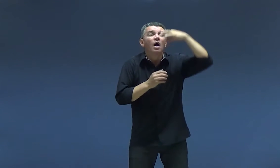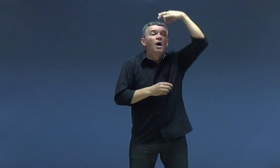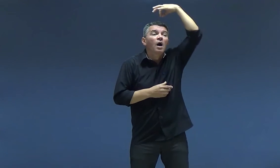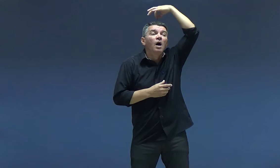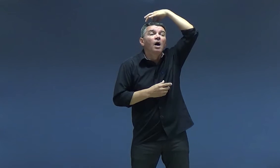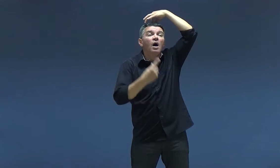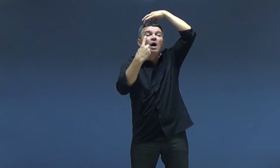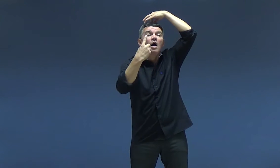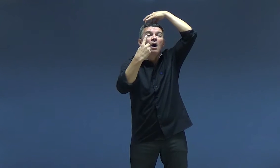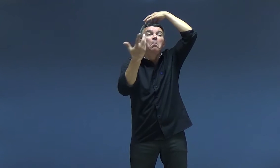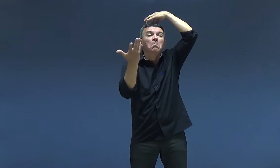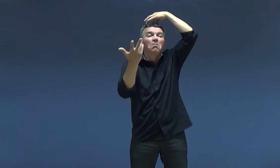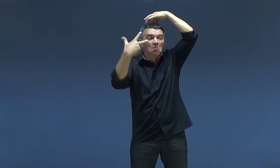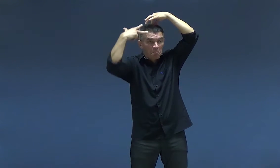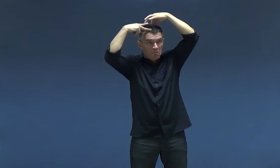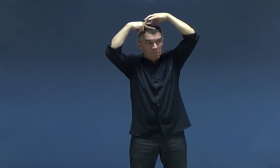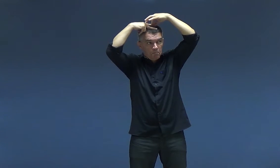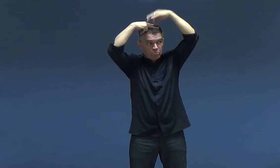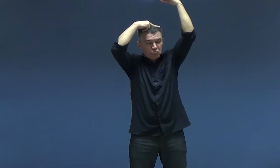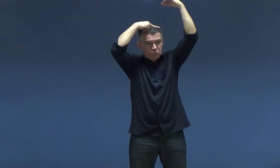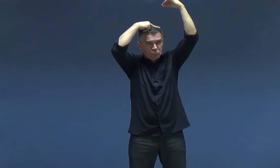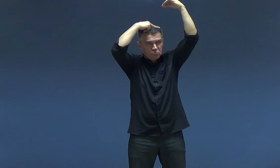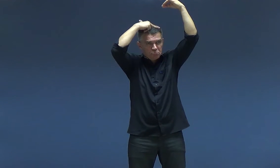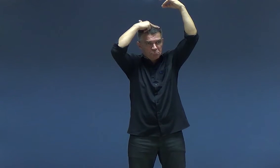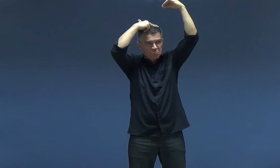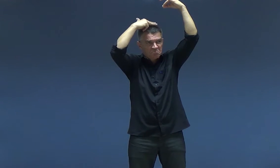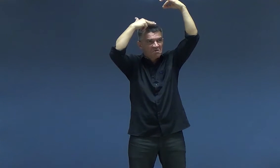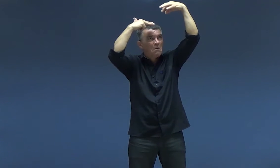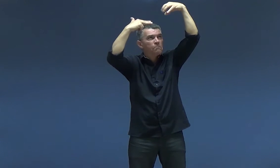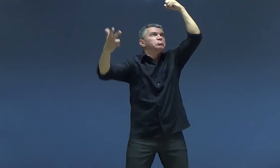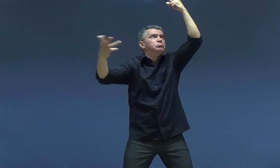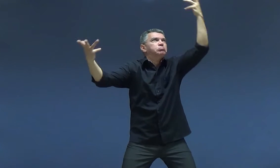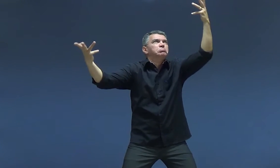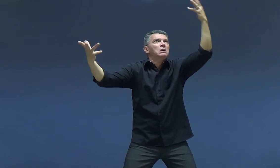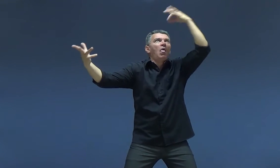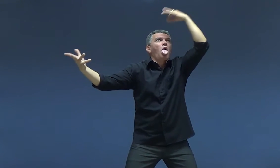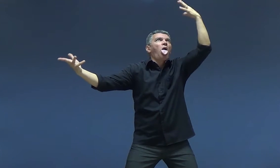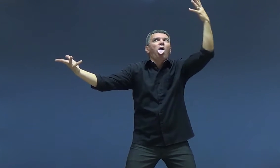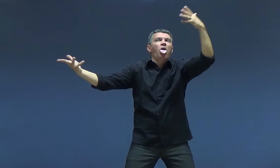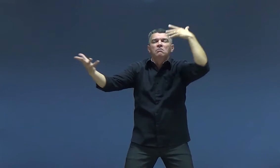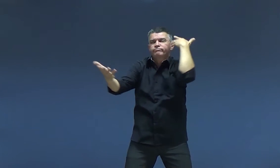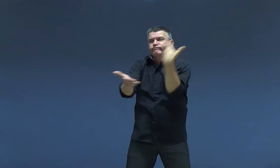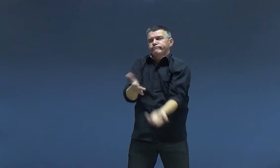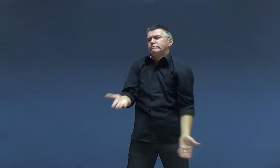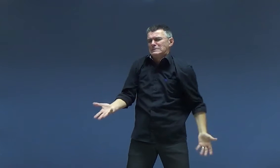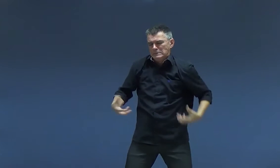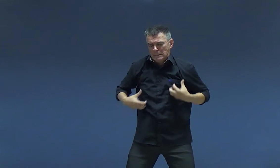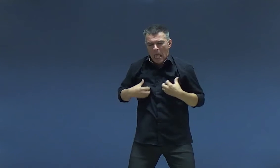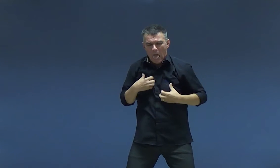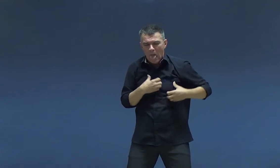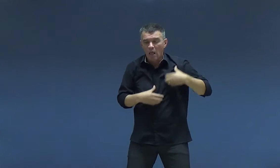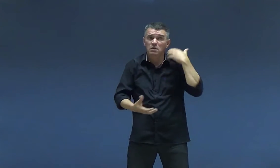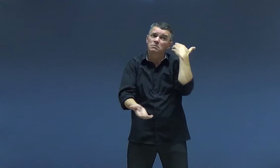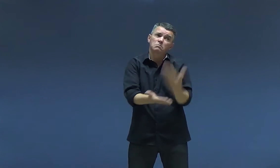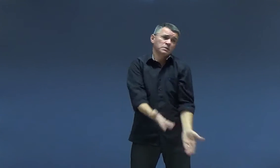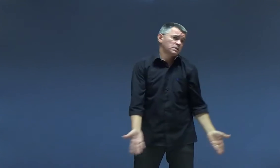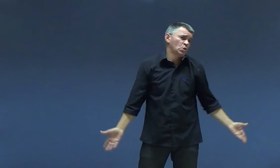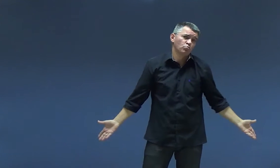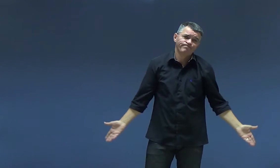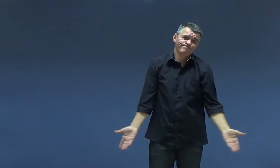deles, parece que o espírito, né, foi cortado deles. Não. Parece que se apagou, não sei. Né? E eles começaram a sentir